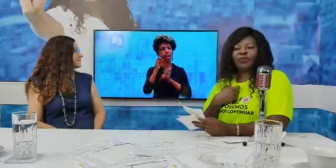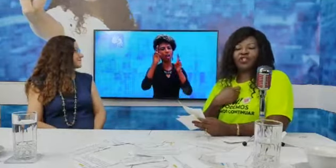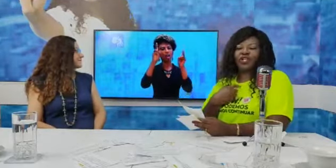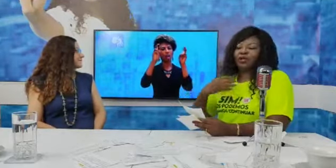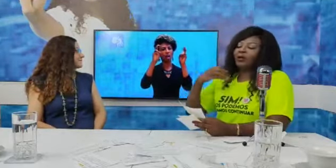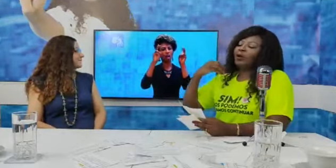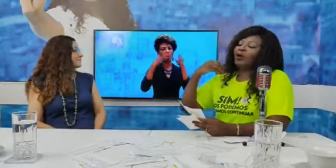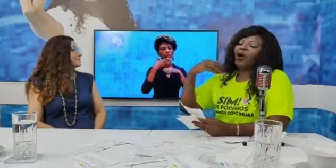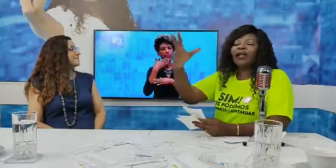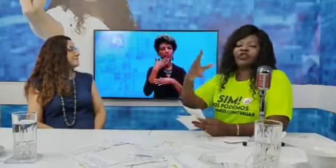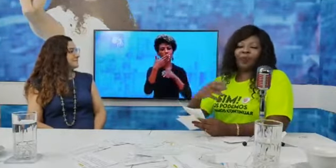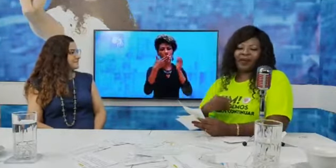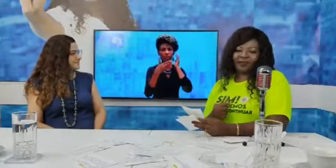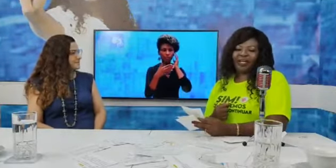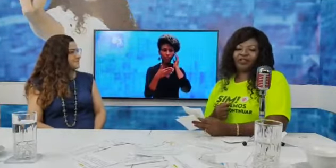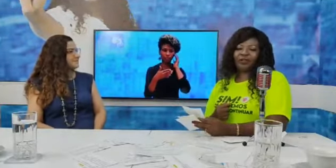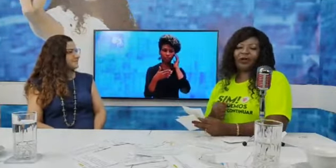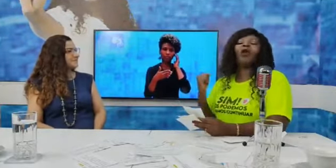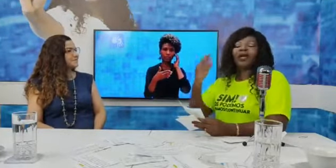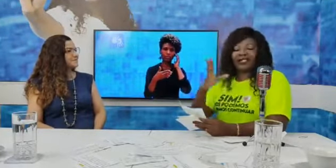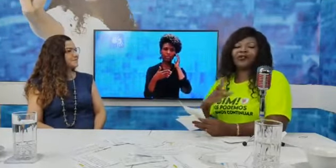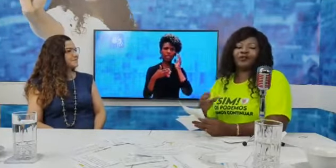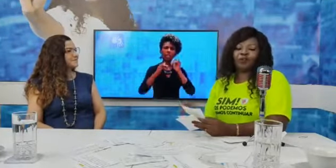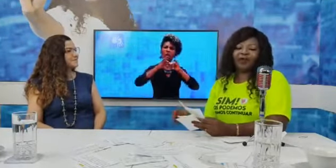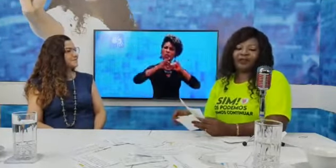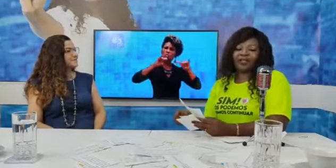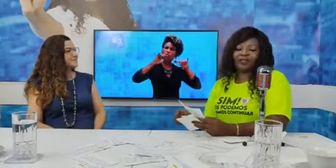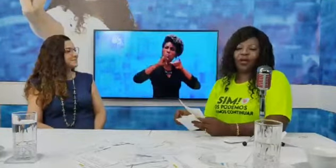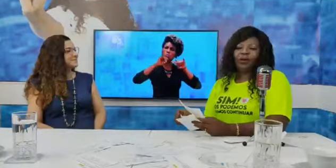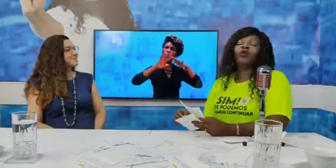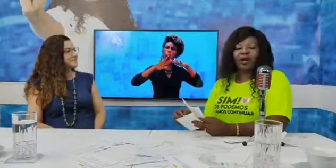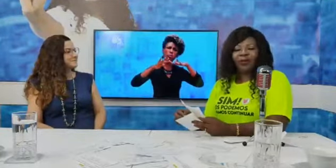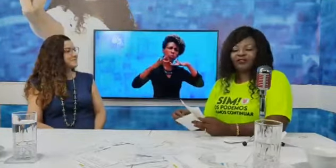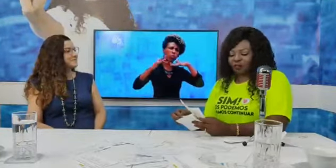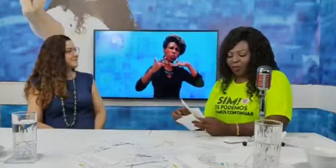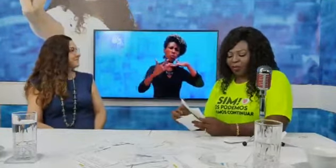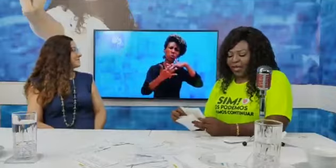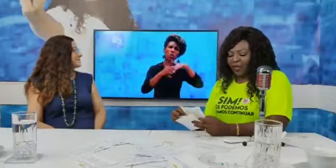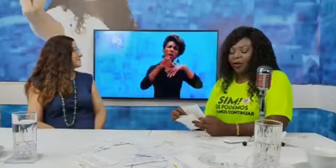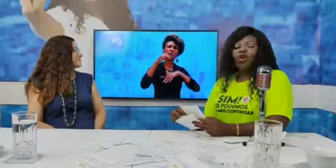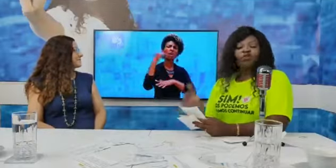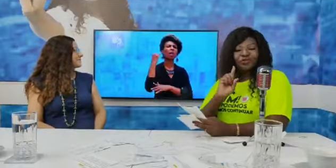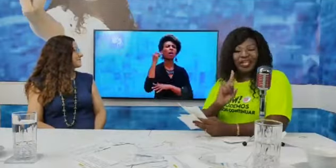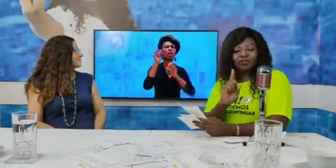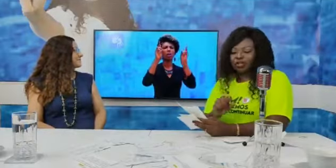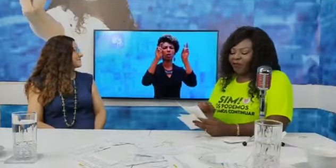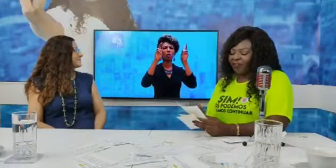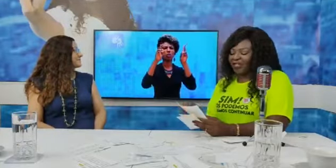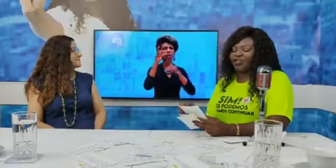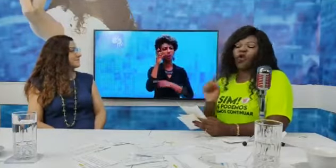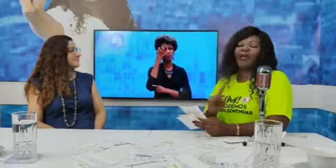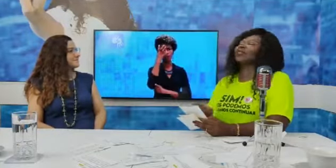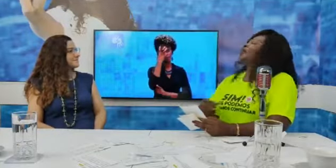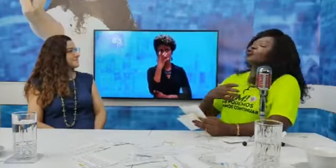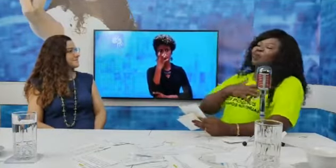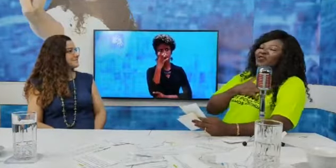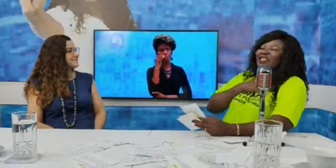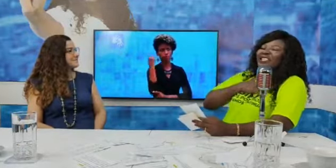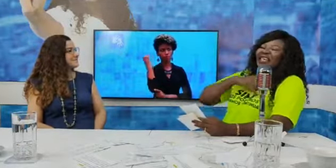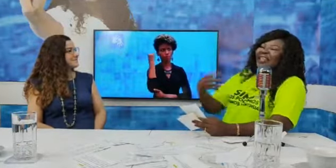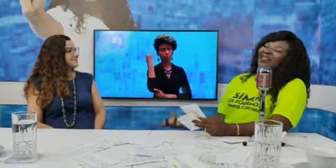vou te pedir, coloque isso para frente, coloque esse assunto para frente, porque é um assunto muito sério. 296 comentários